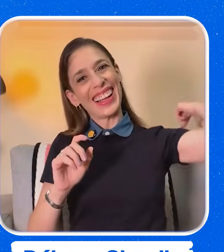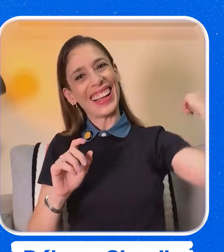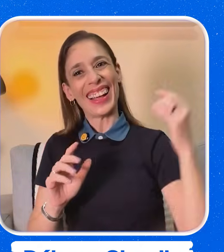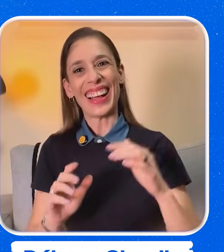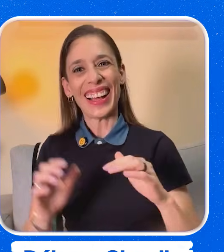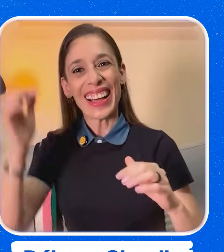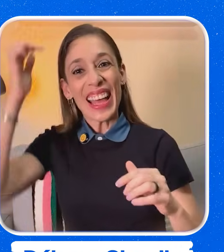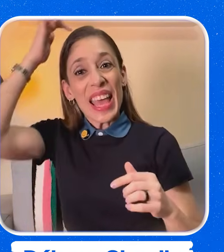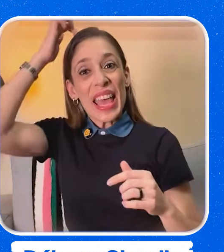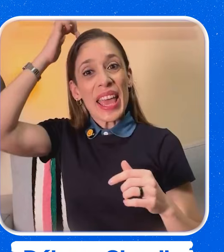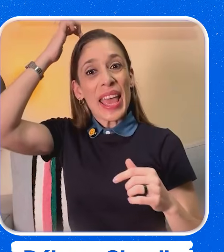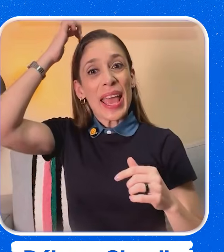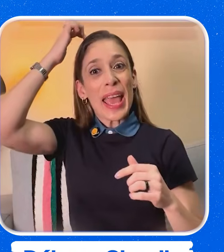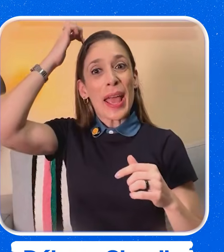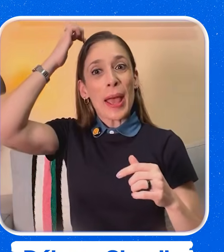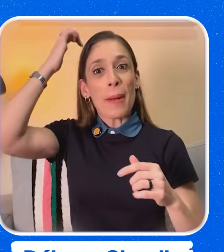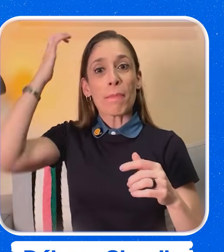perguntar.